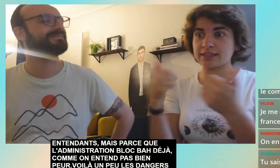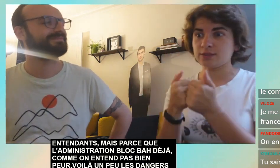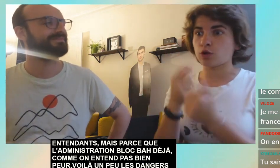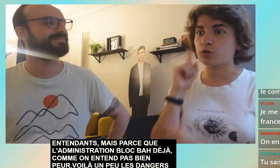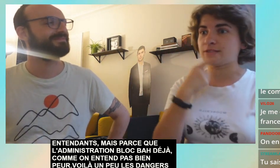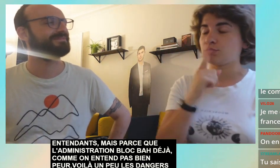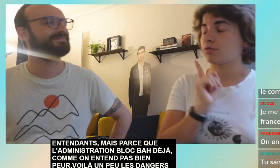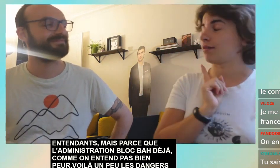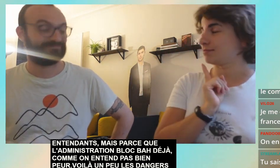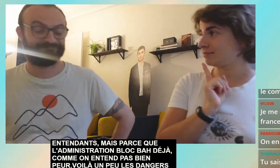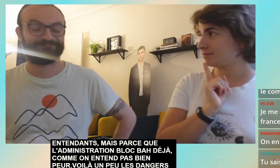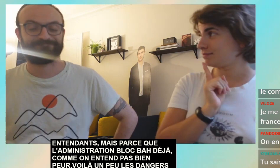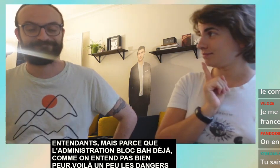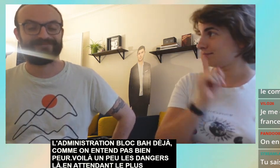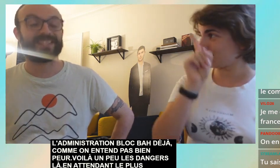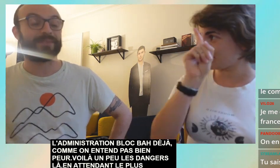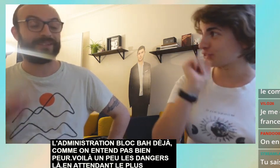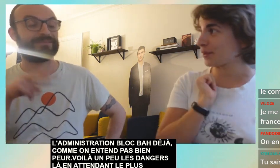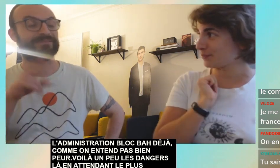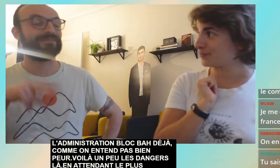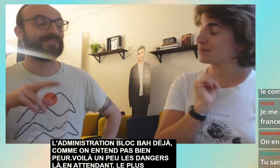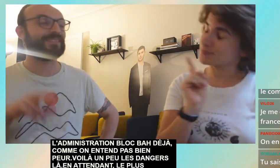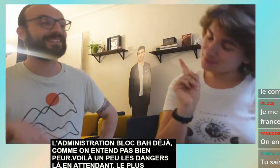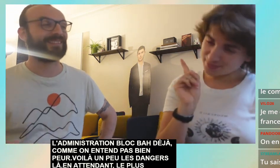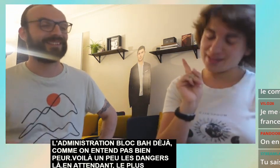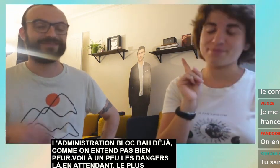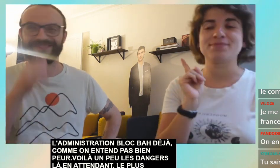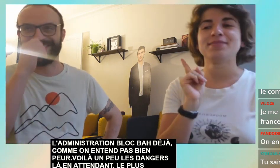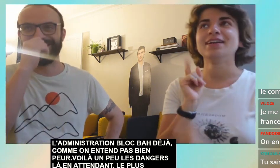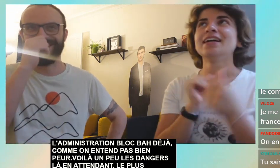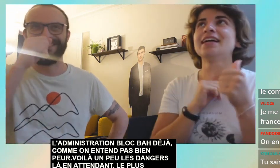d'accidents que les sourds. C'est ça? Oui, oui, c'est vrai.